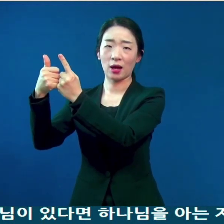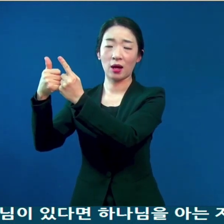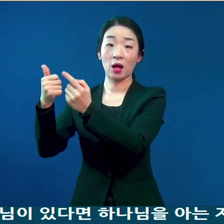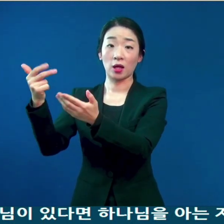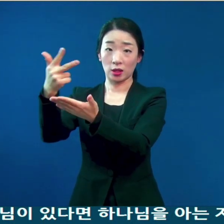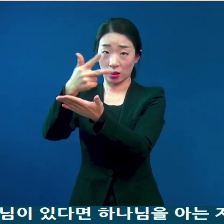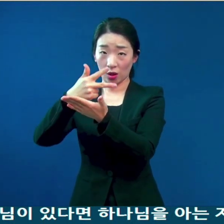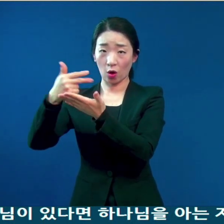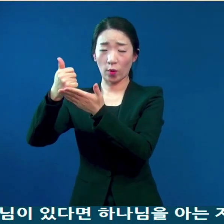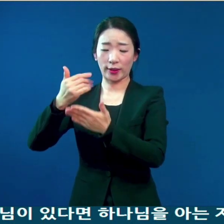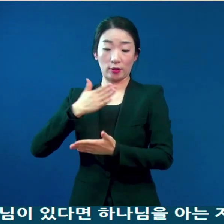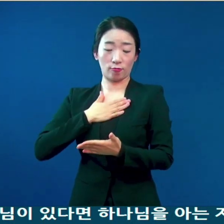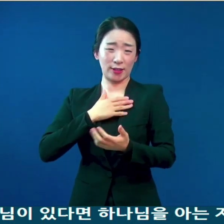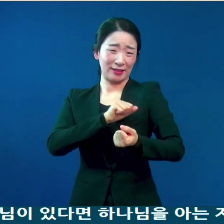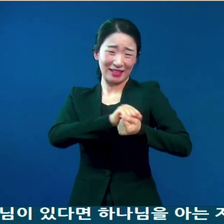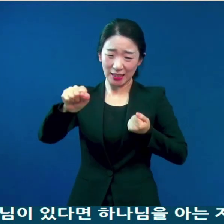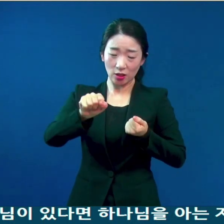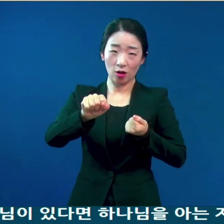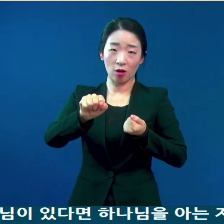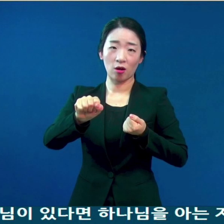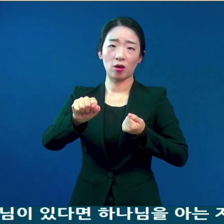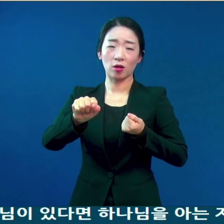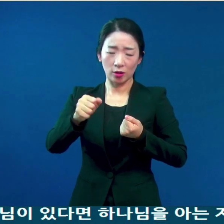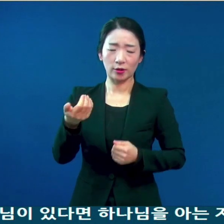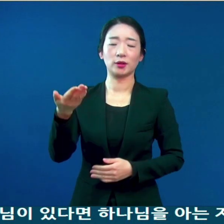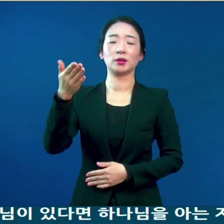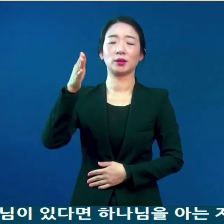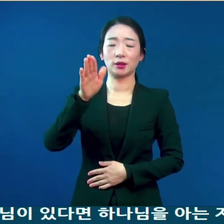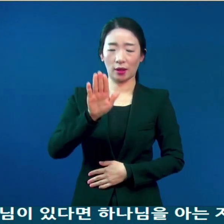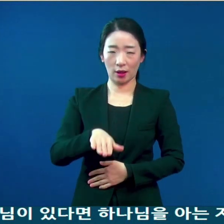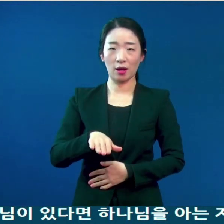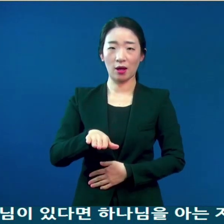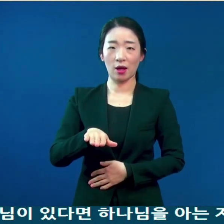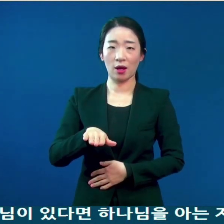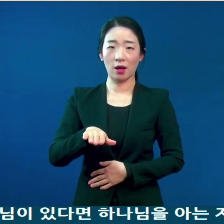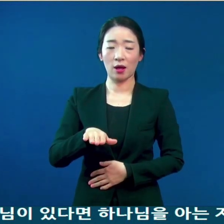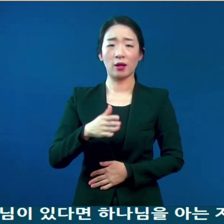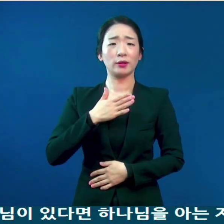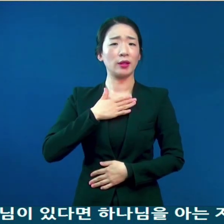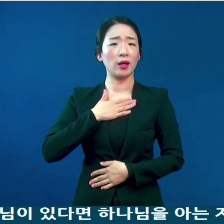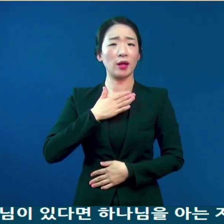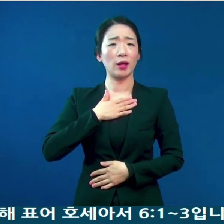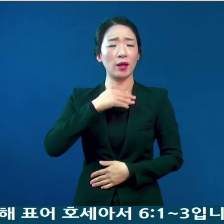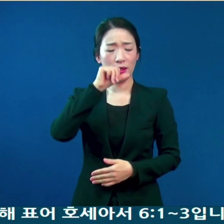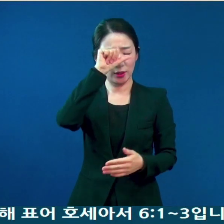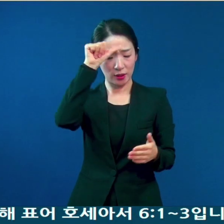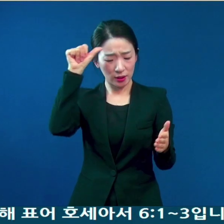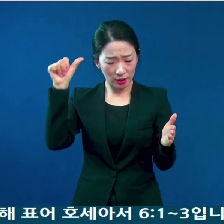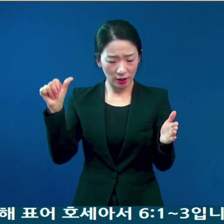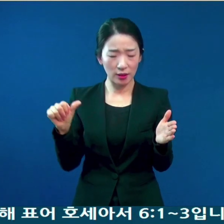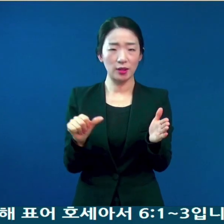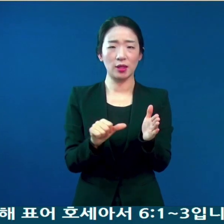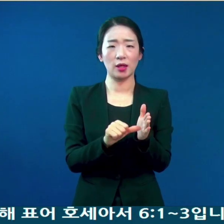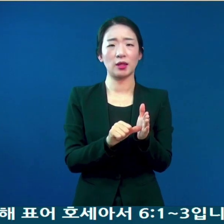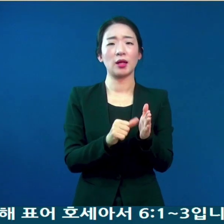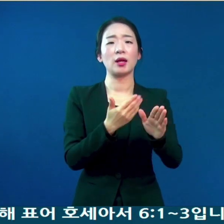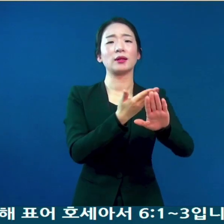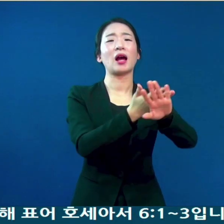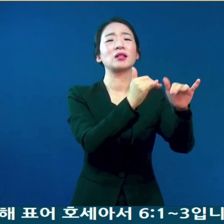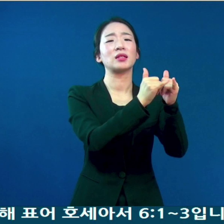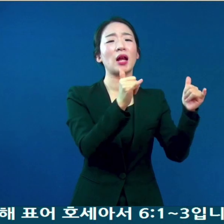여호와께서 우리를 찢으셨으나, 여러분, 내 인생이 다른 사람에 의해서 찢긴 게